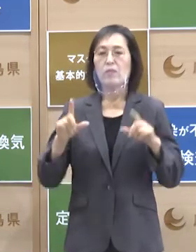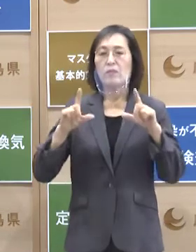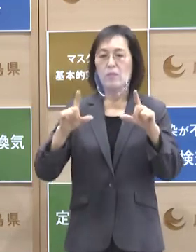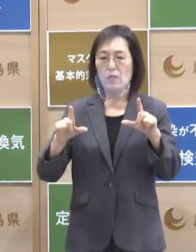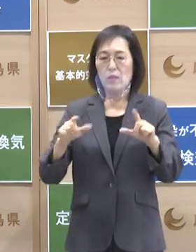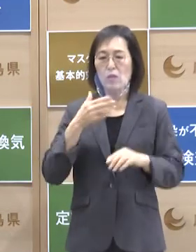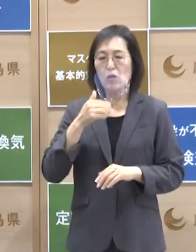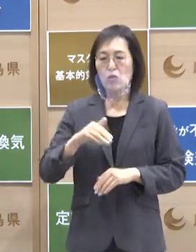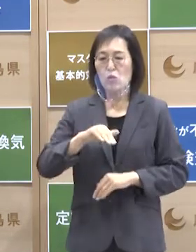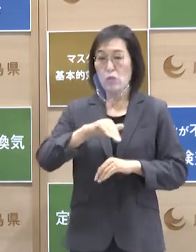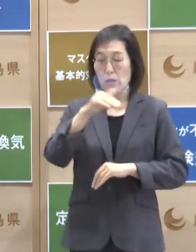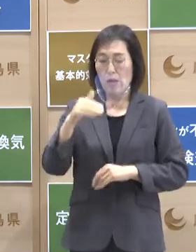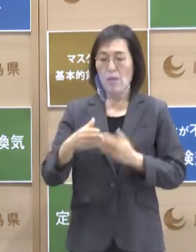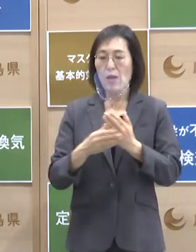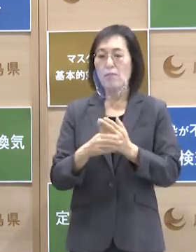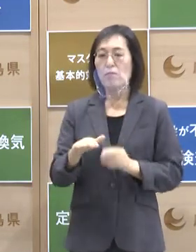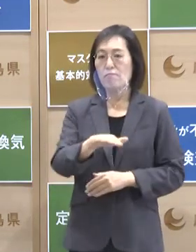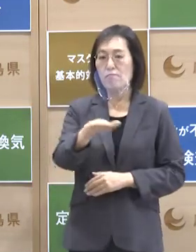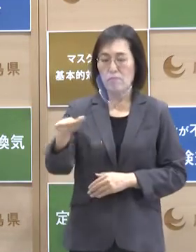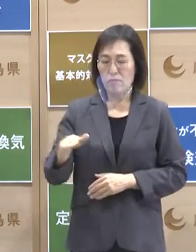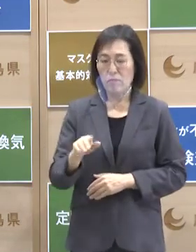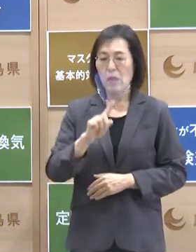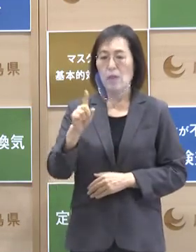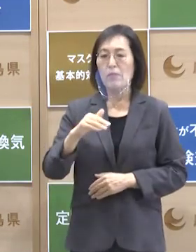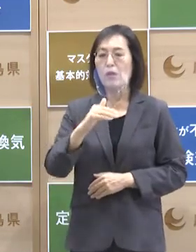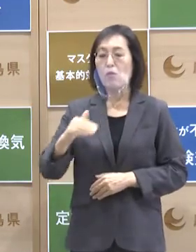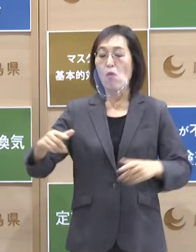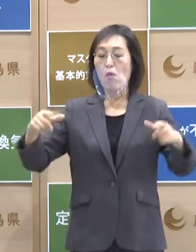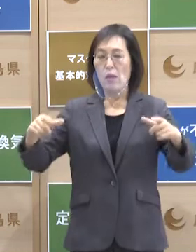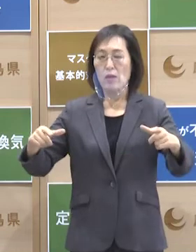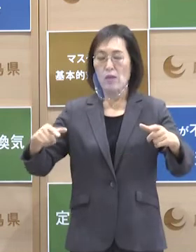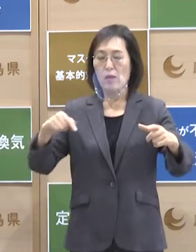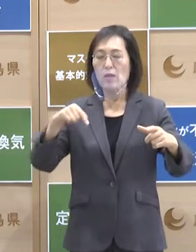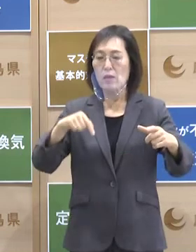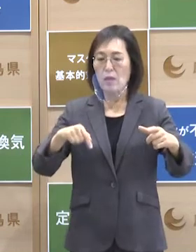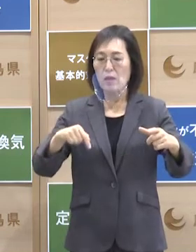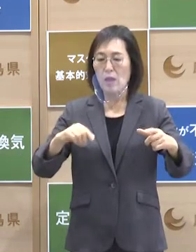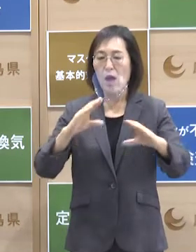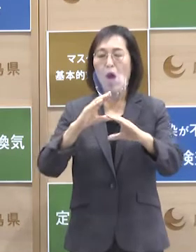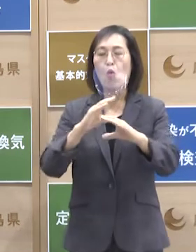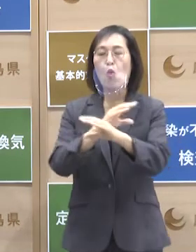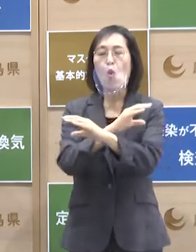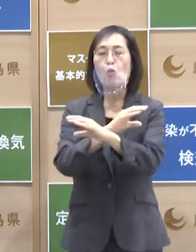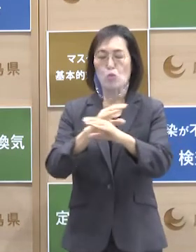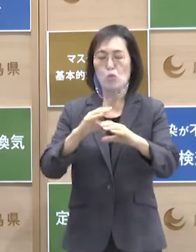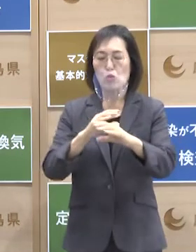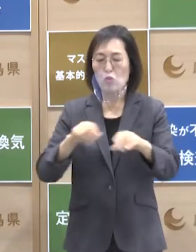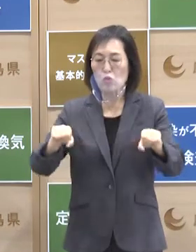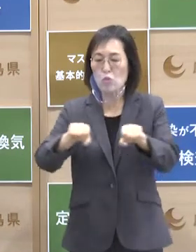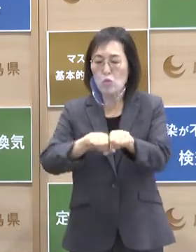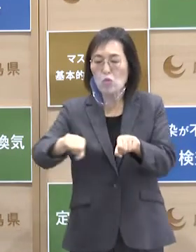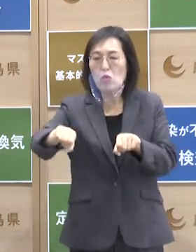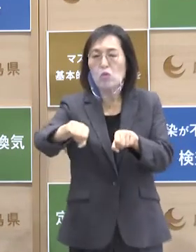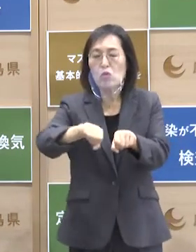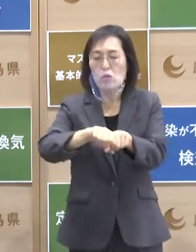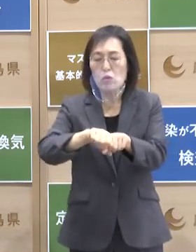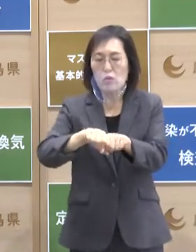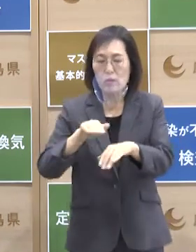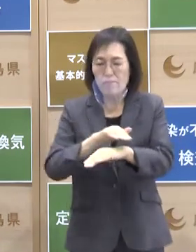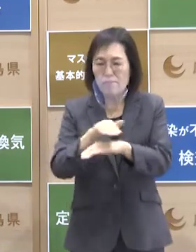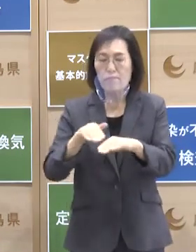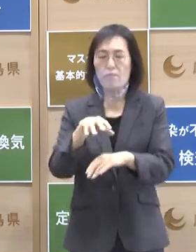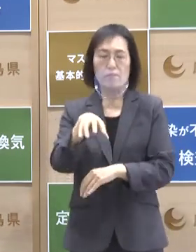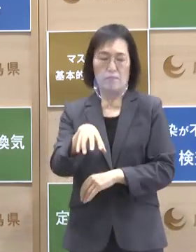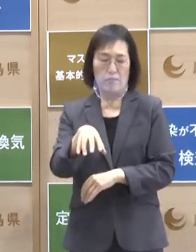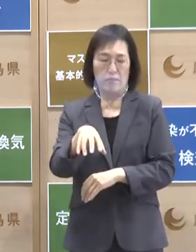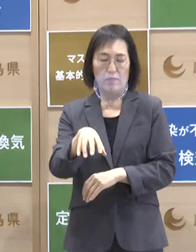辺地区というのは林業県最大の交通のですね、公共交通の結節点でありま